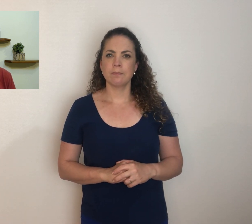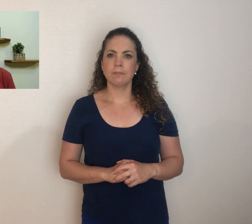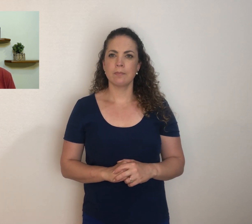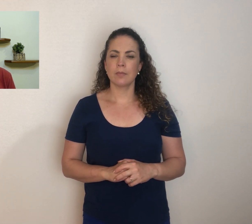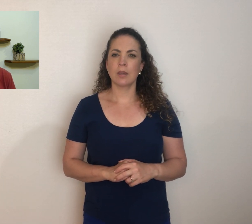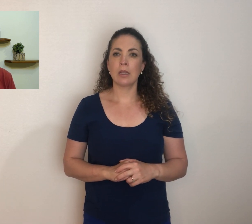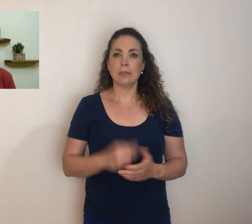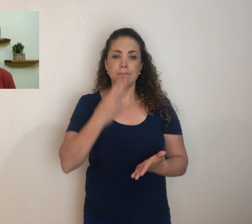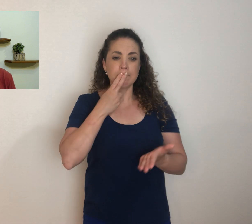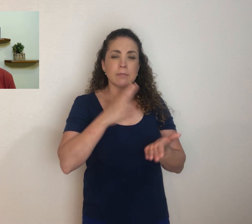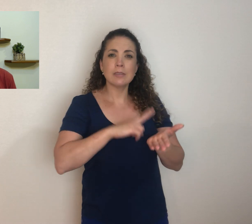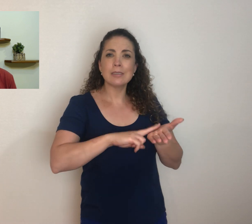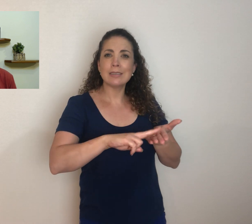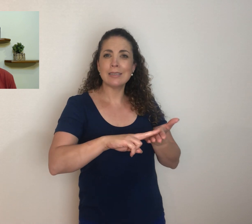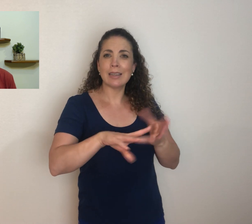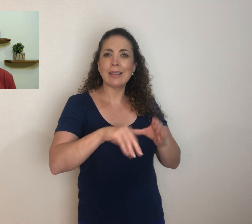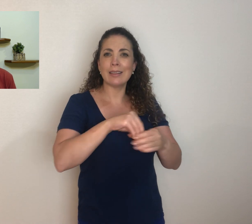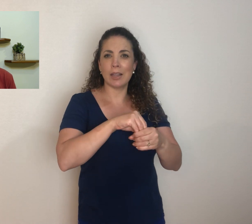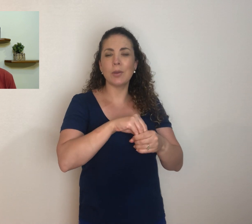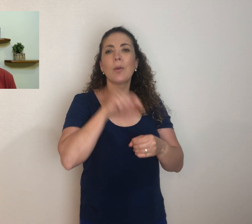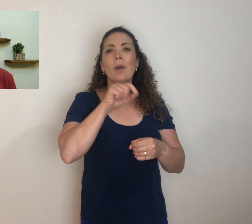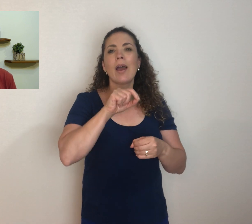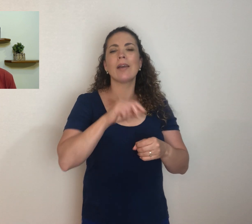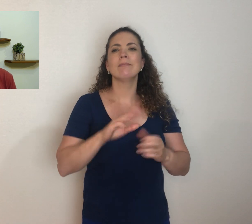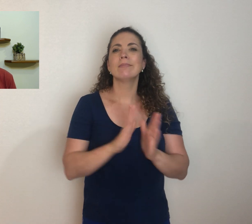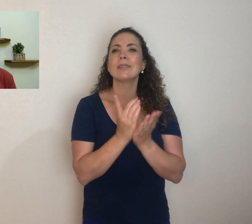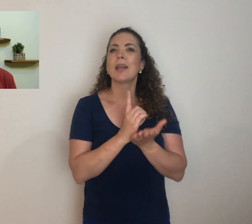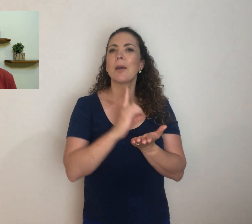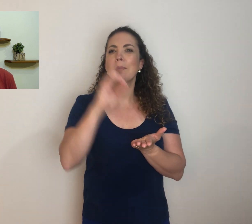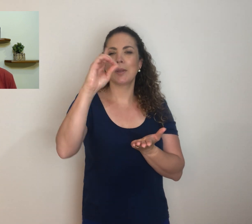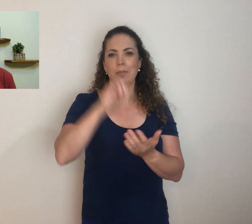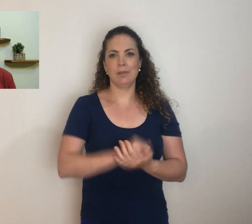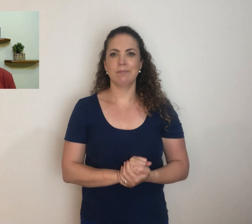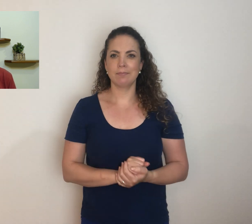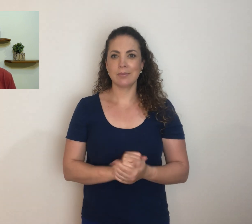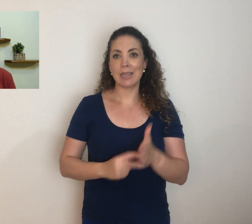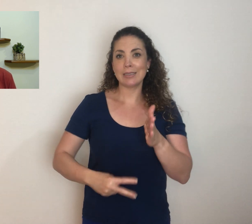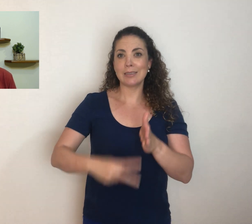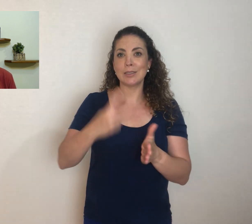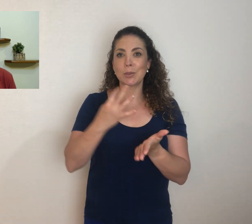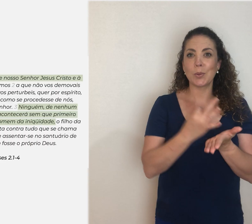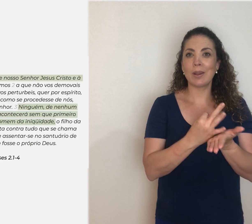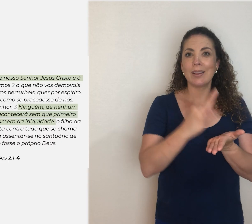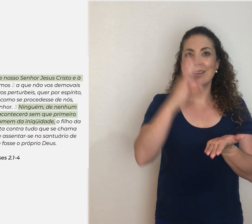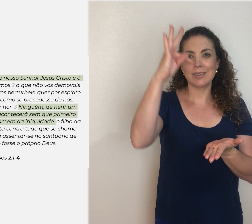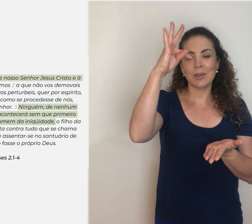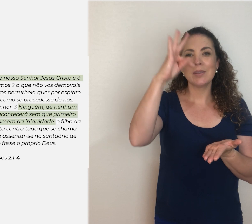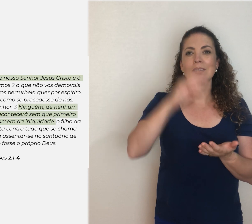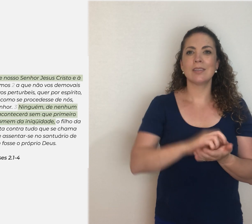nas cartas apostólicas. 2 Tessalonicenses, capítulo 2, de 1 a 4.